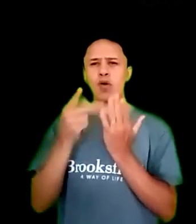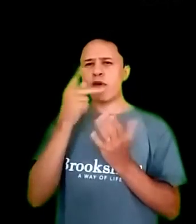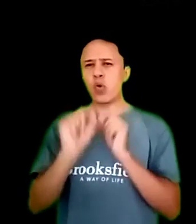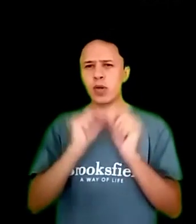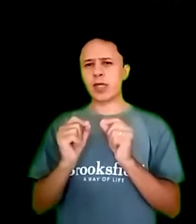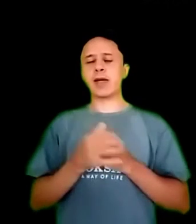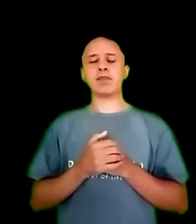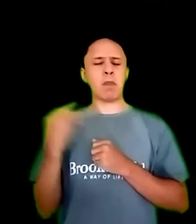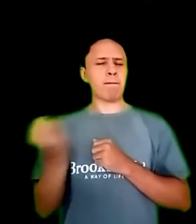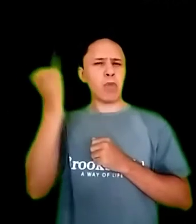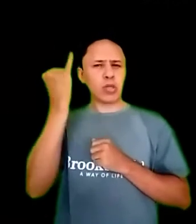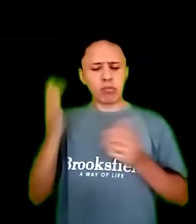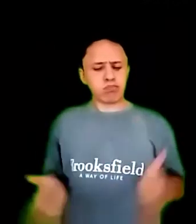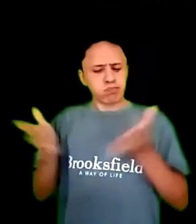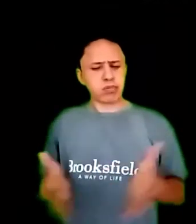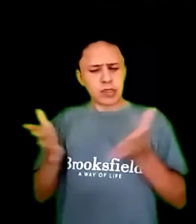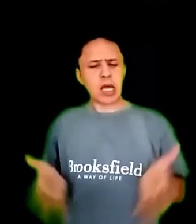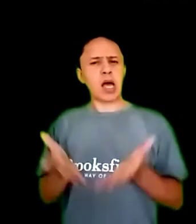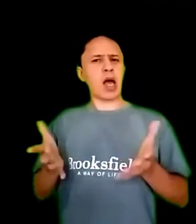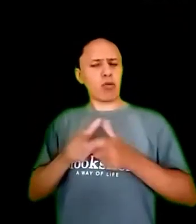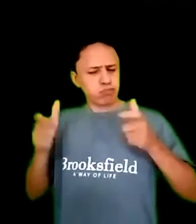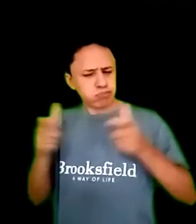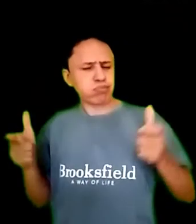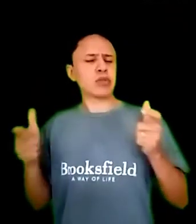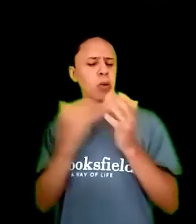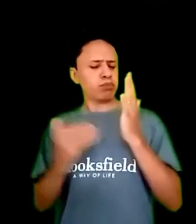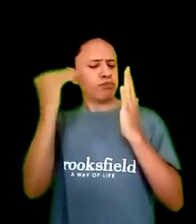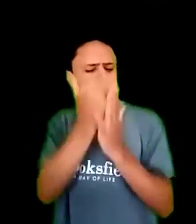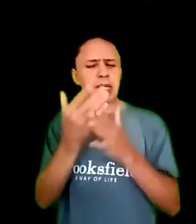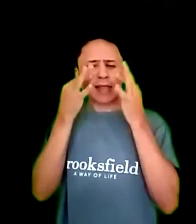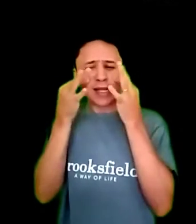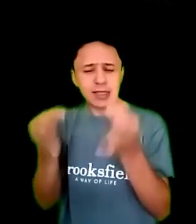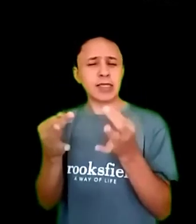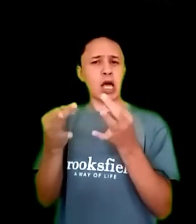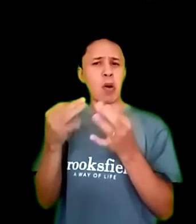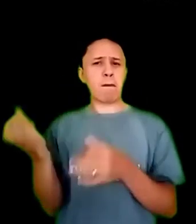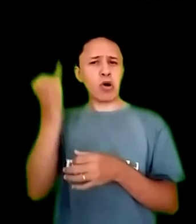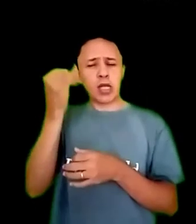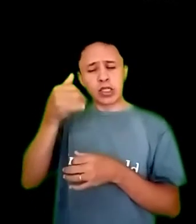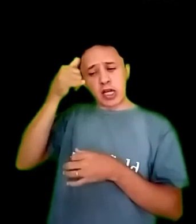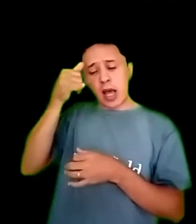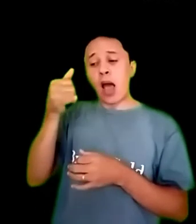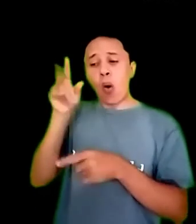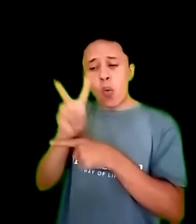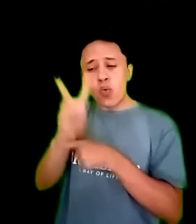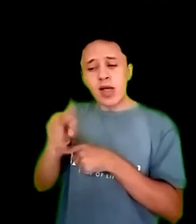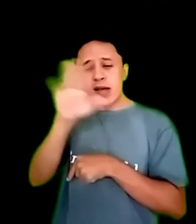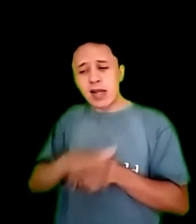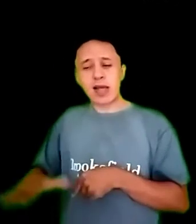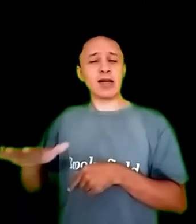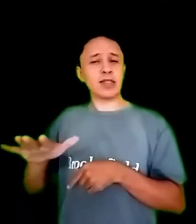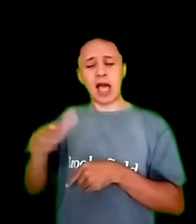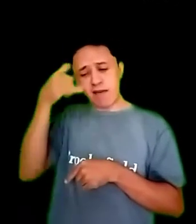"É fundamental aumentar a mobilização e atenção sobre a importância da prevenção do trabalho infantil".